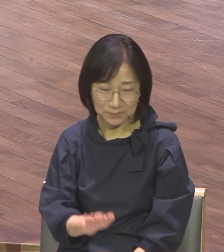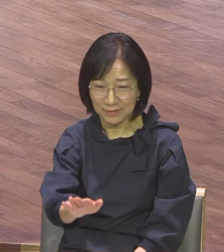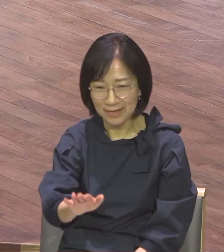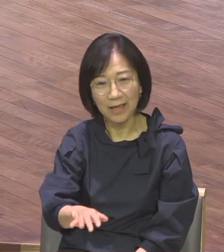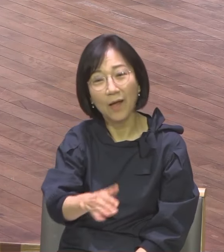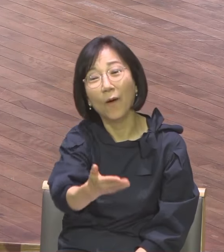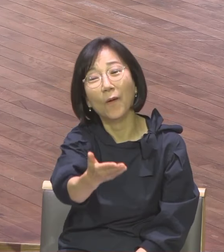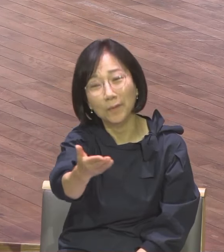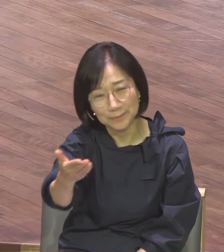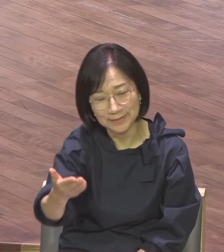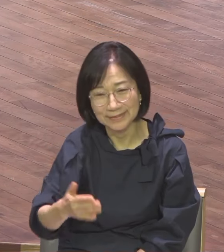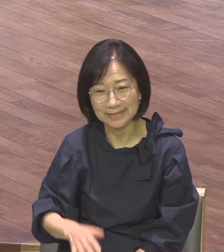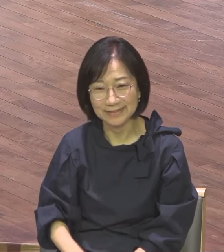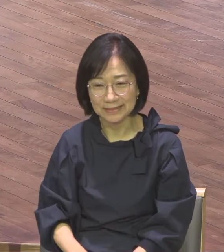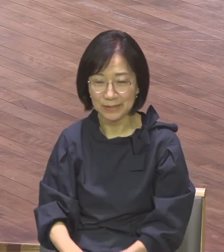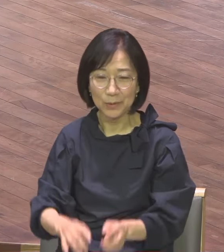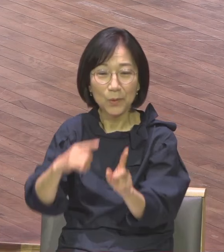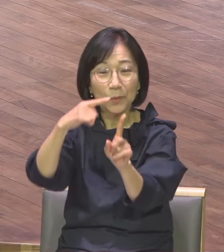교회에서도 이렇게 무슨 이렇게